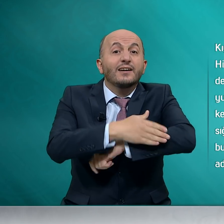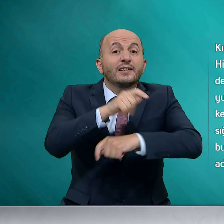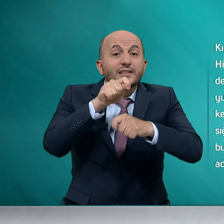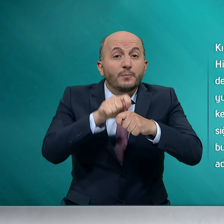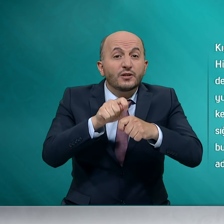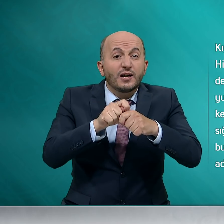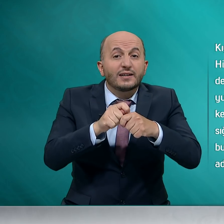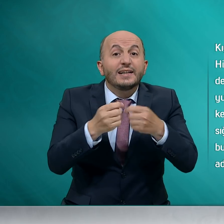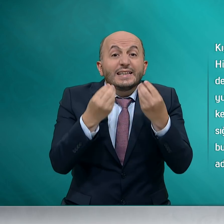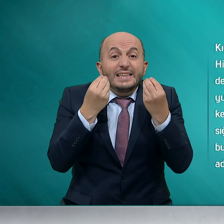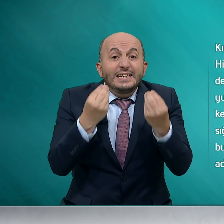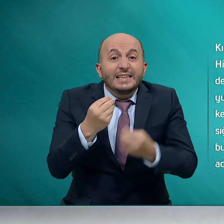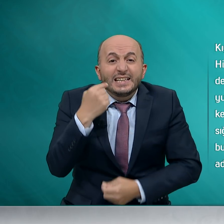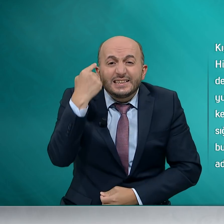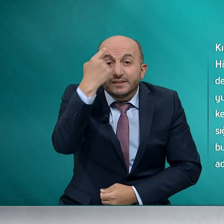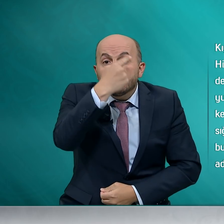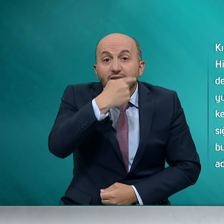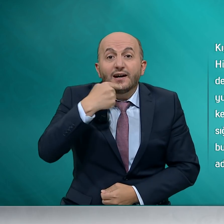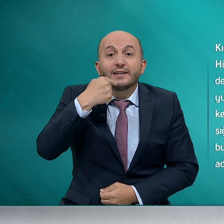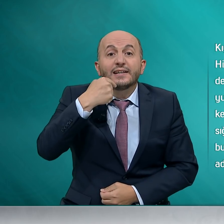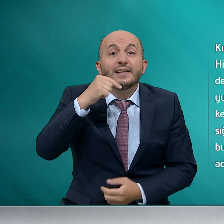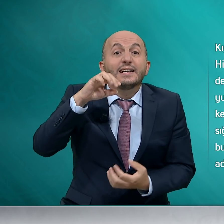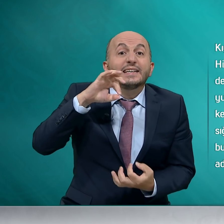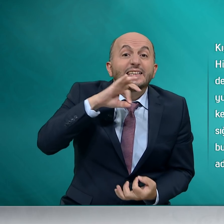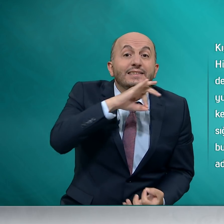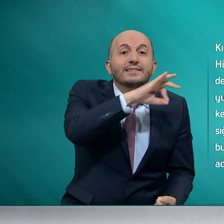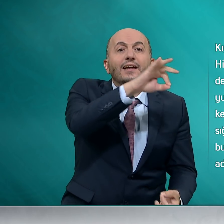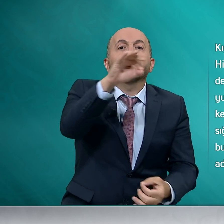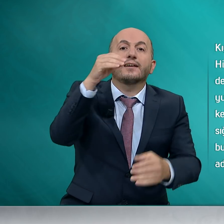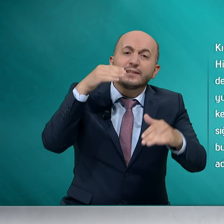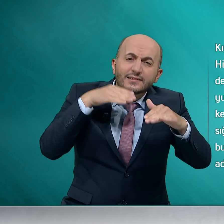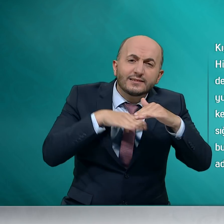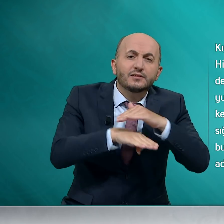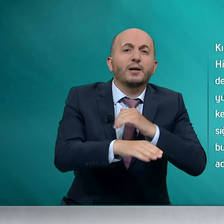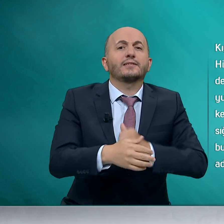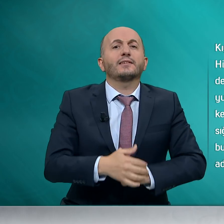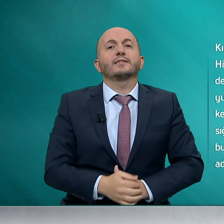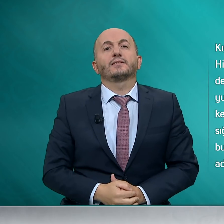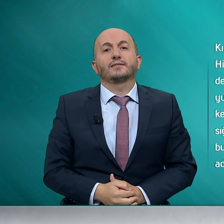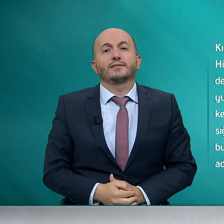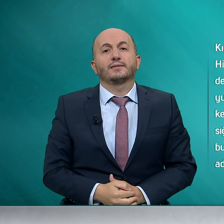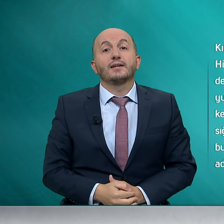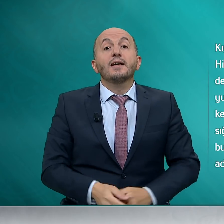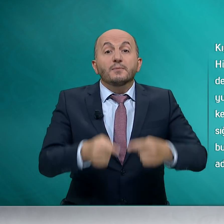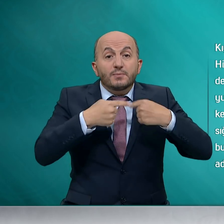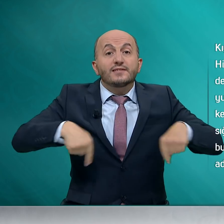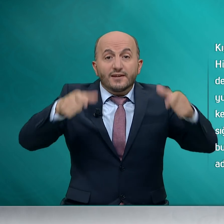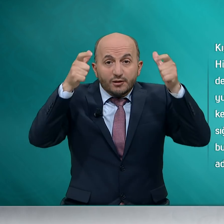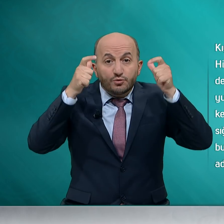ensarlık yapacak iyilik timsali insanlara sığınmaktadır. Bizlere düşen